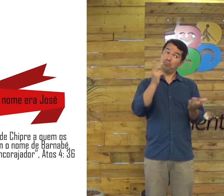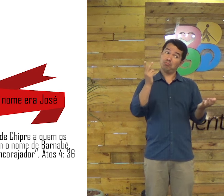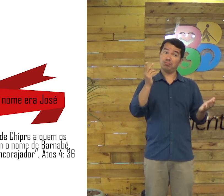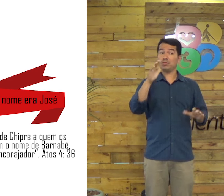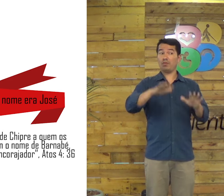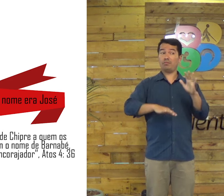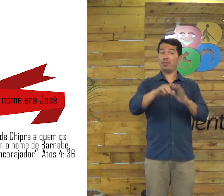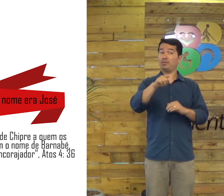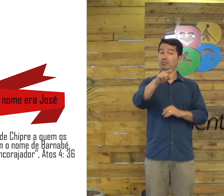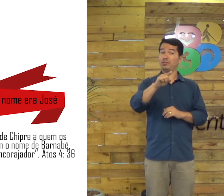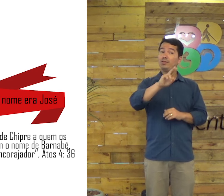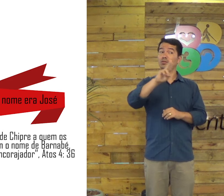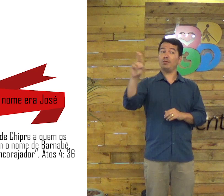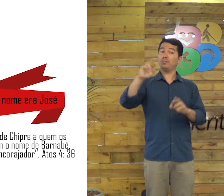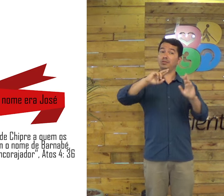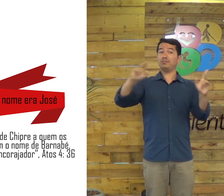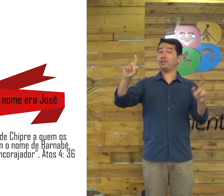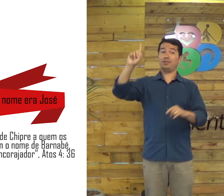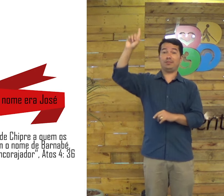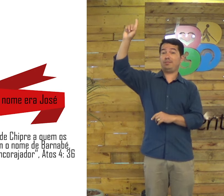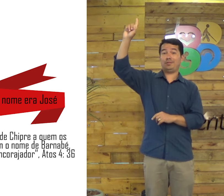No passado, você acabou se sentindo mal e tal.